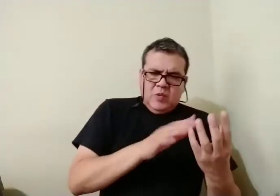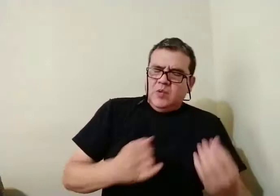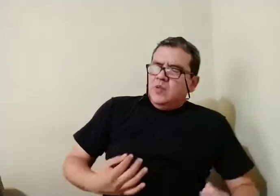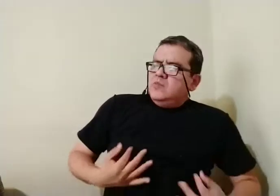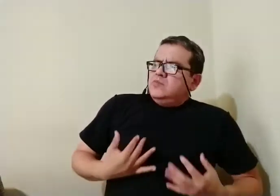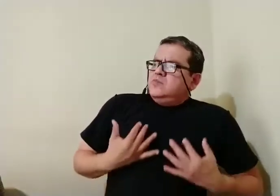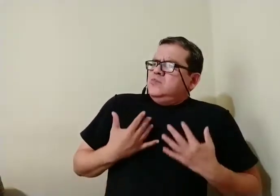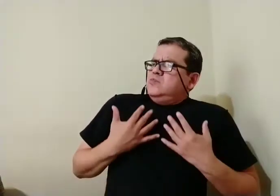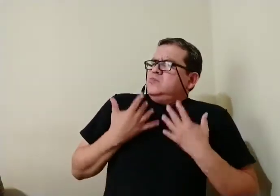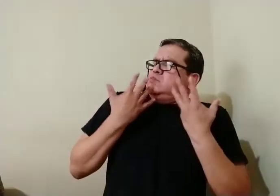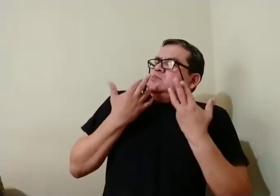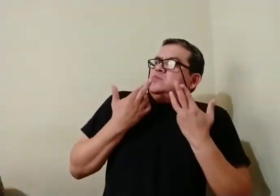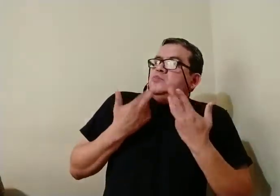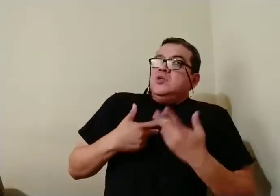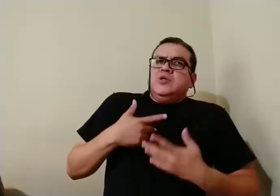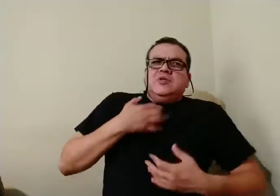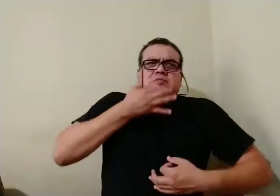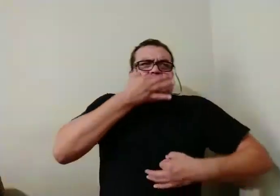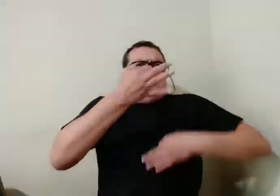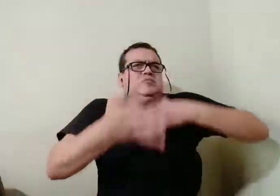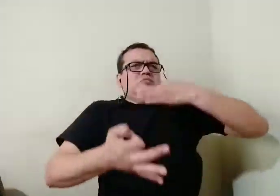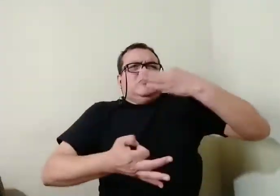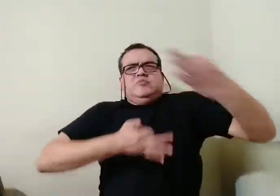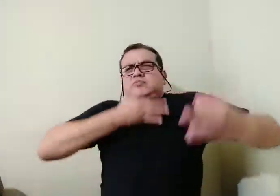con denuedo la palabra de Dios.